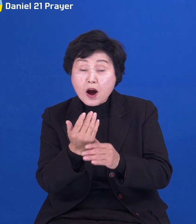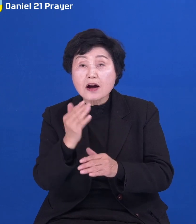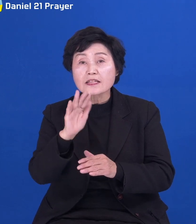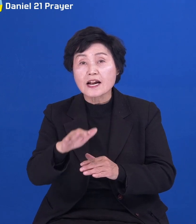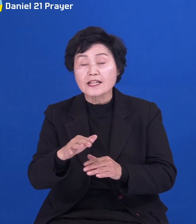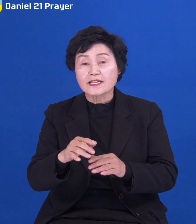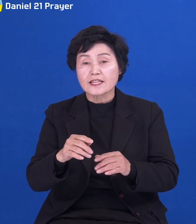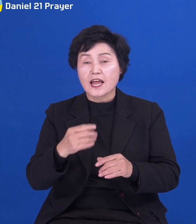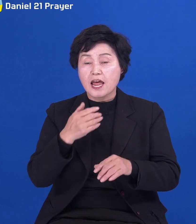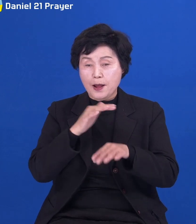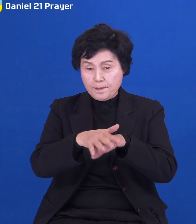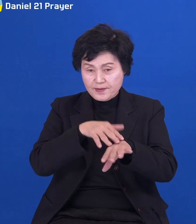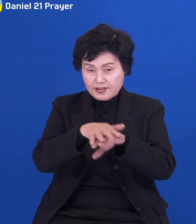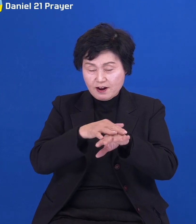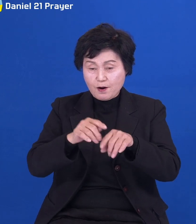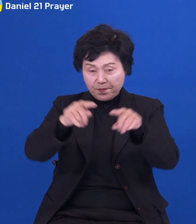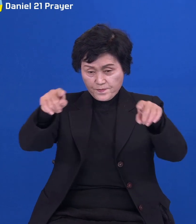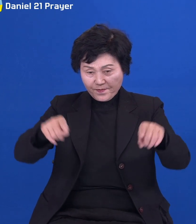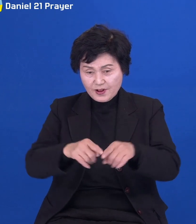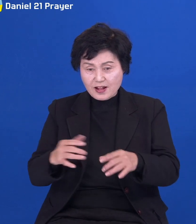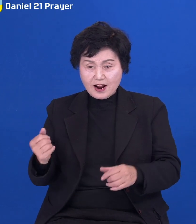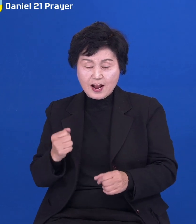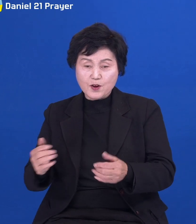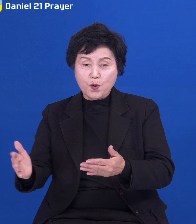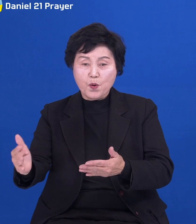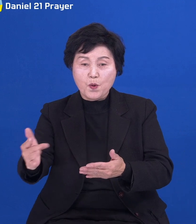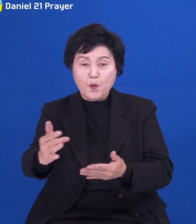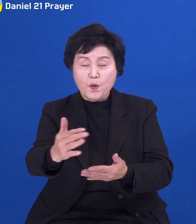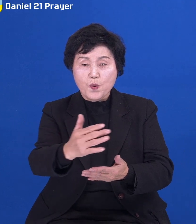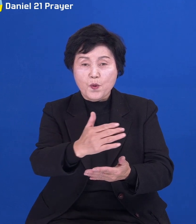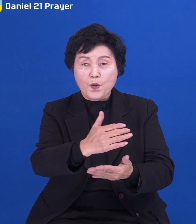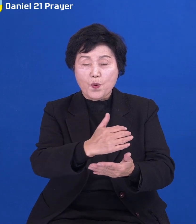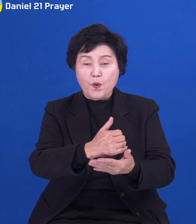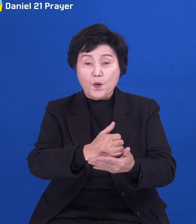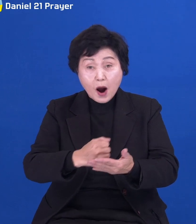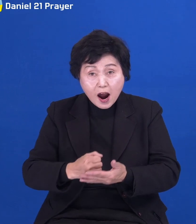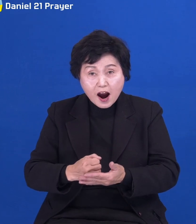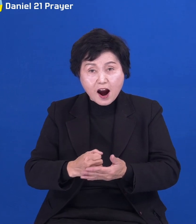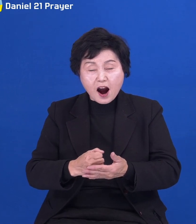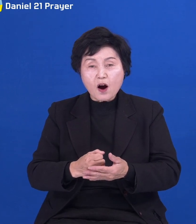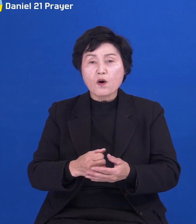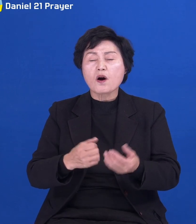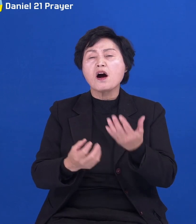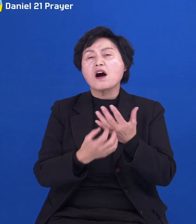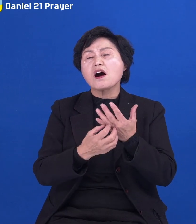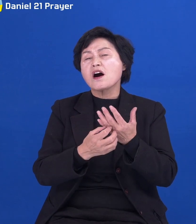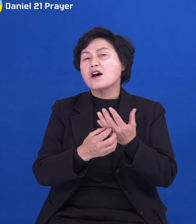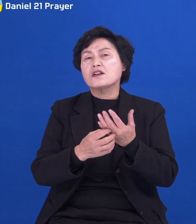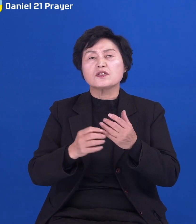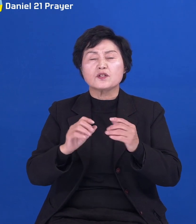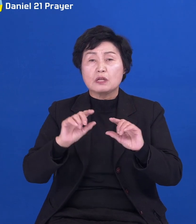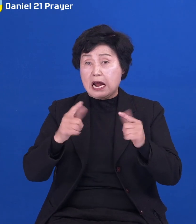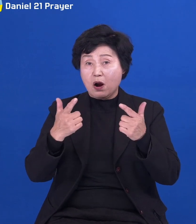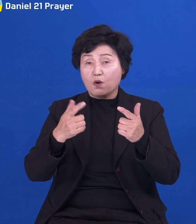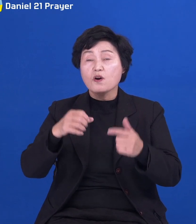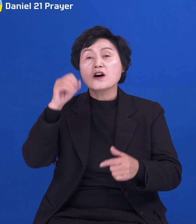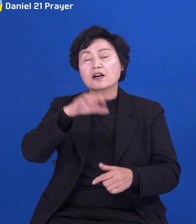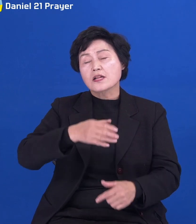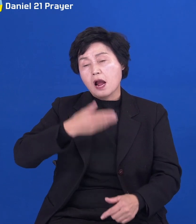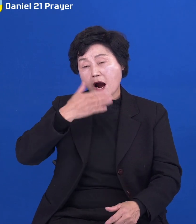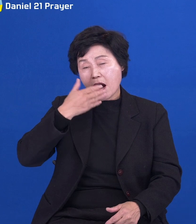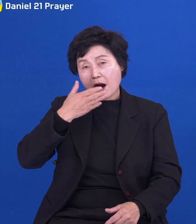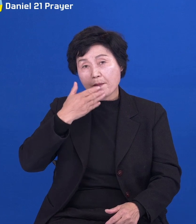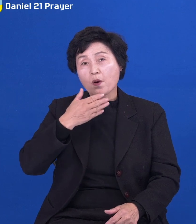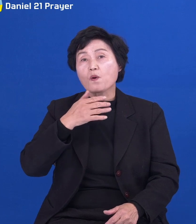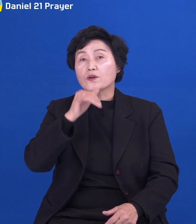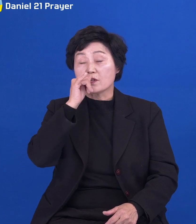그걸 뽑아다가 흙을 대충 털어가지고 날걸로 씹어 먹었어요. 겨울에는 이제 남의 집에 김치움에